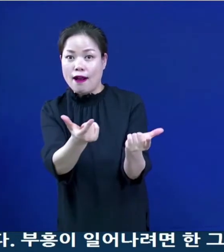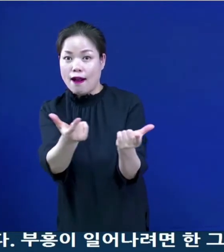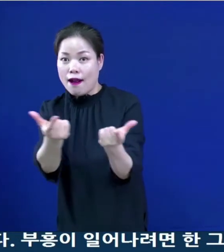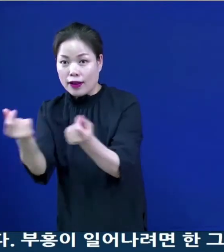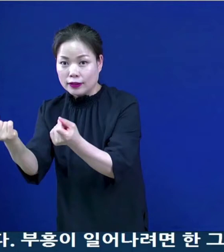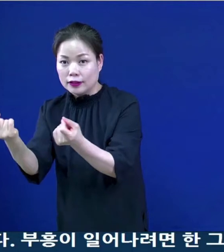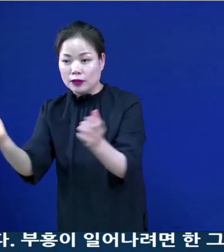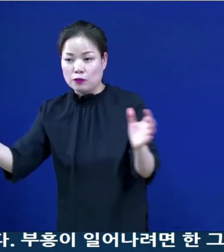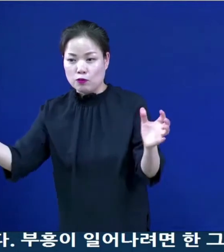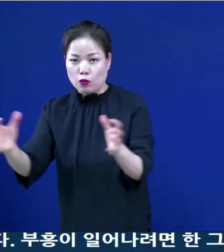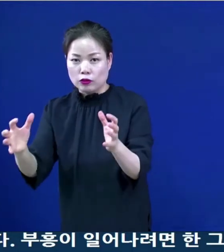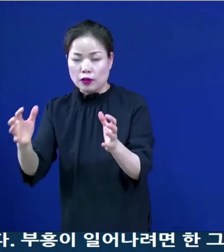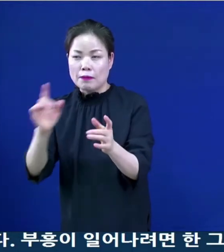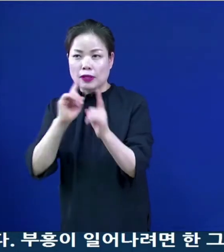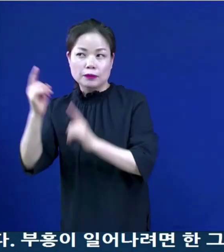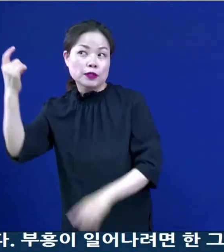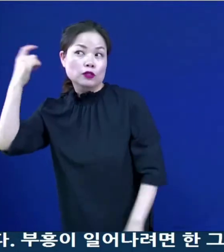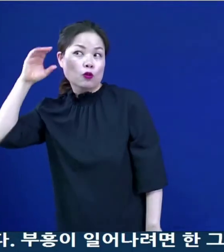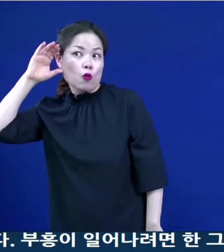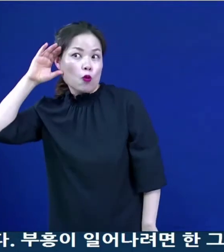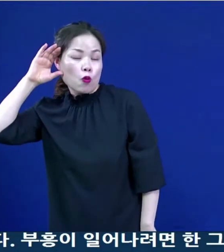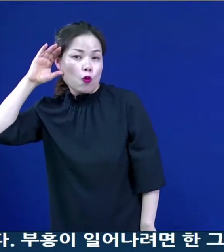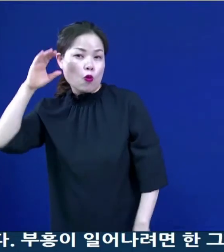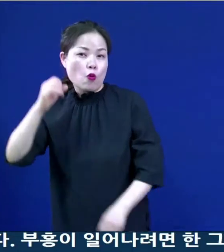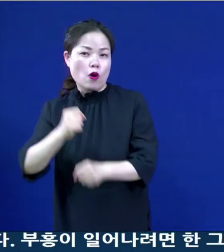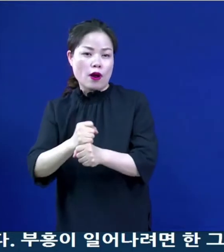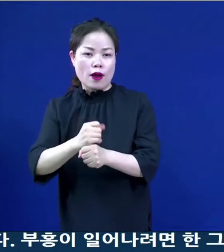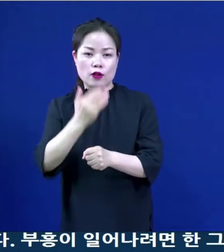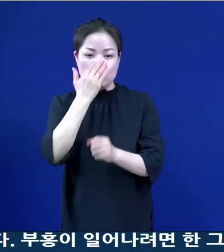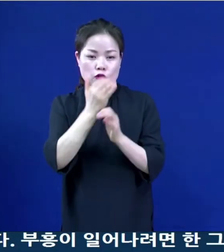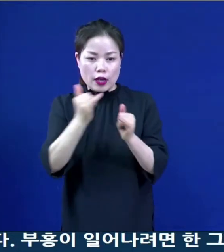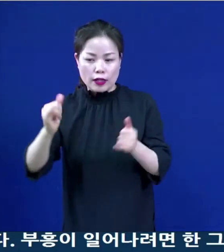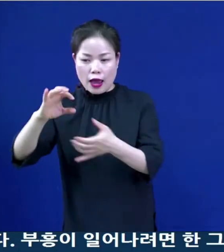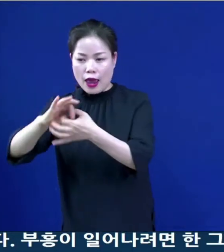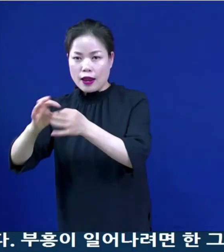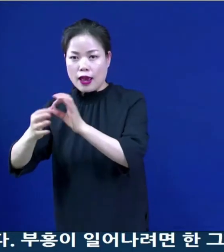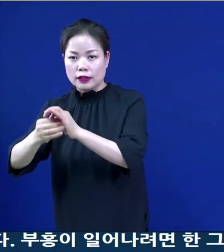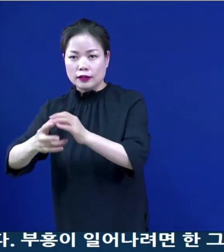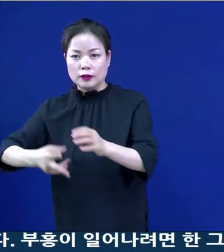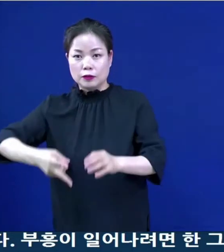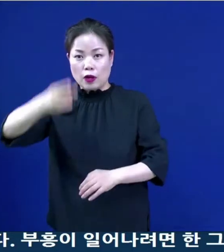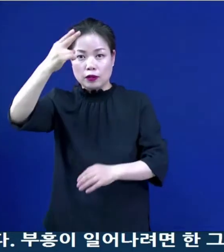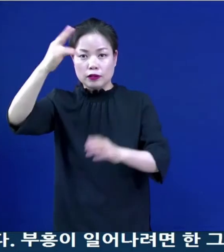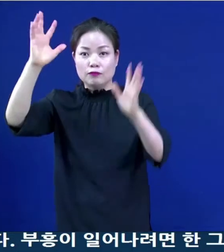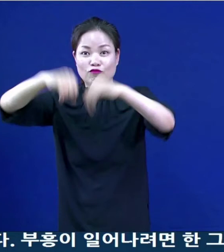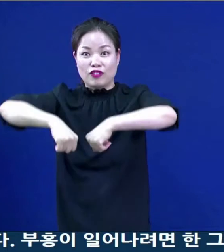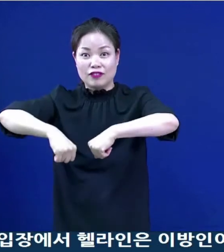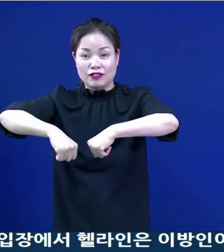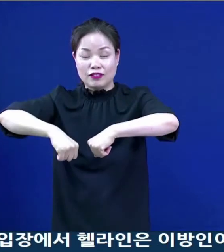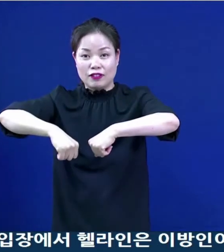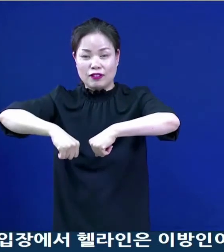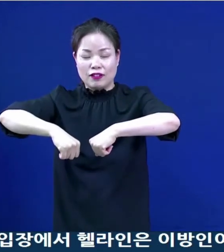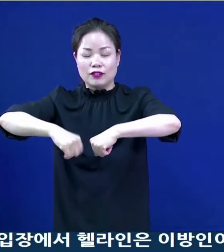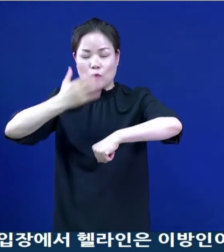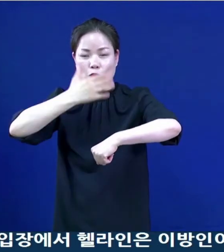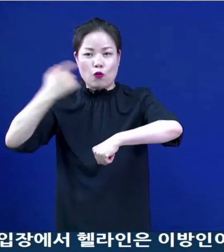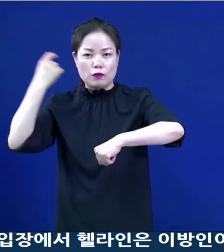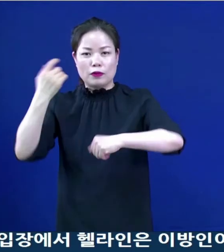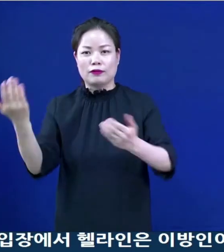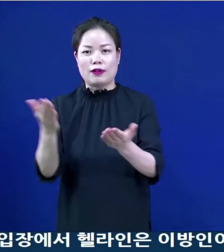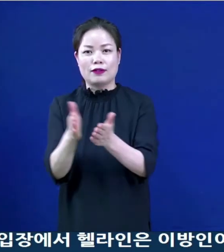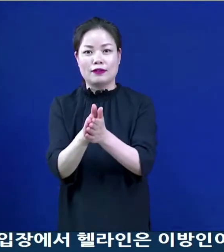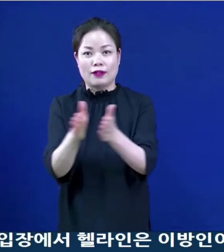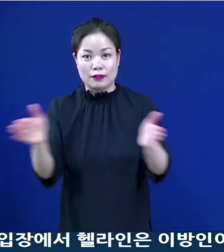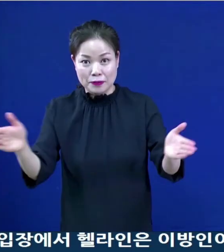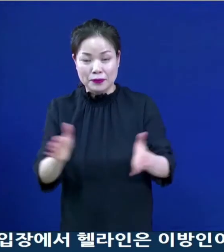말씀을 들어서 유대인과 헬라인의 장벽이 무너질 때, 그때 복음의 역사도 일어난 겁니다.